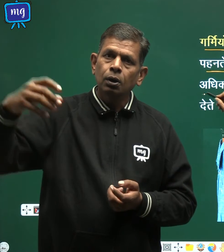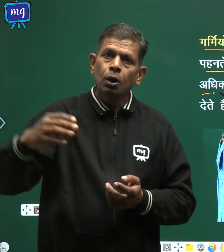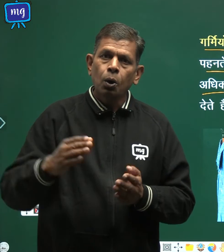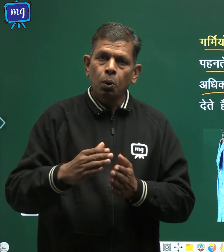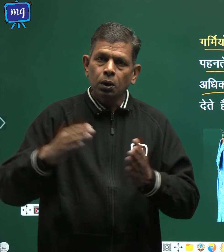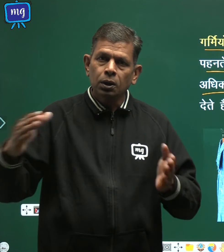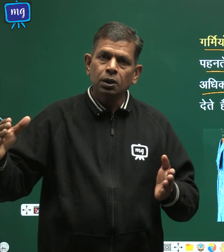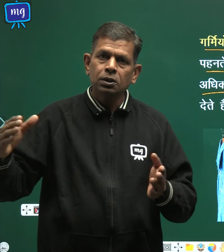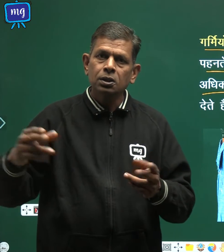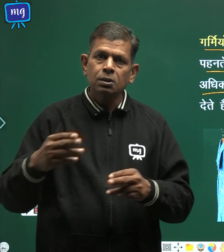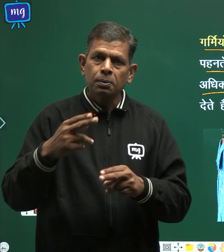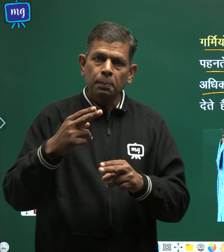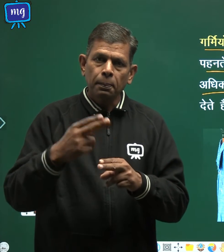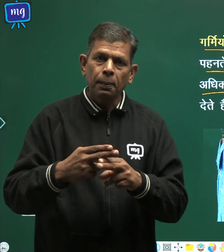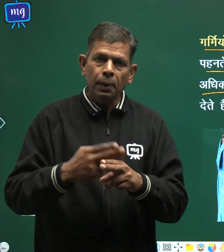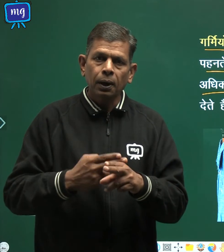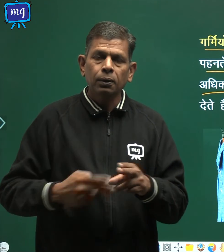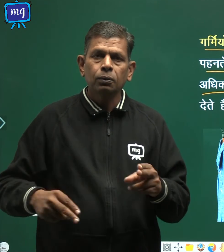अधिकांश भाग को